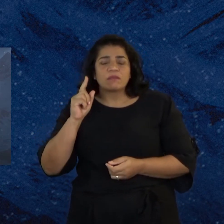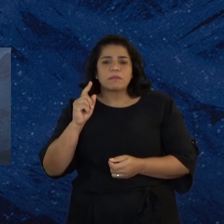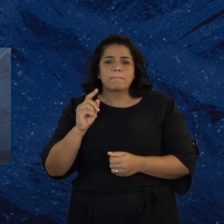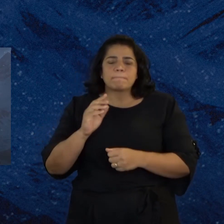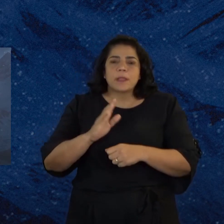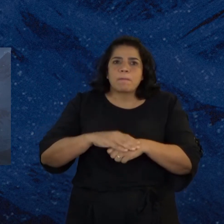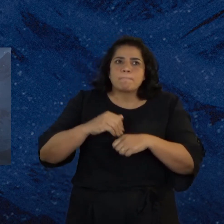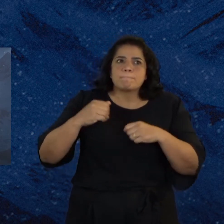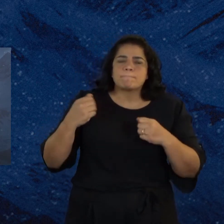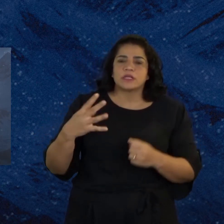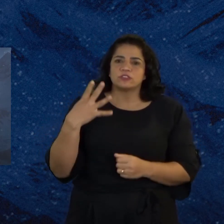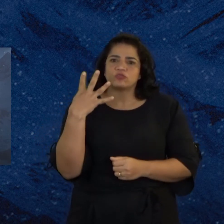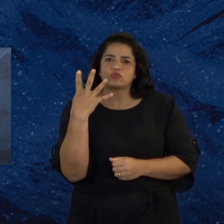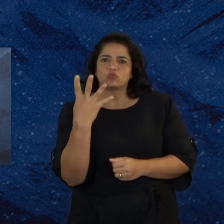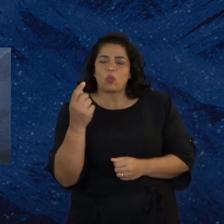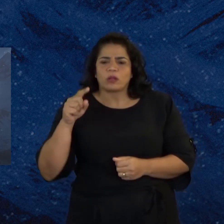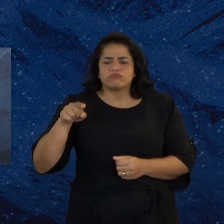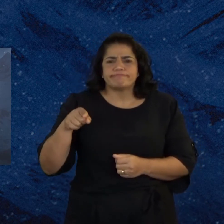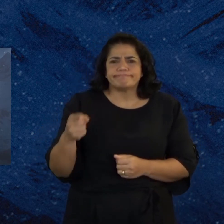foram distribuídos